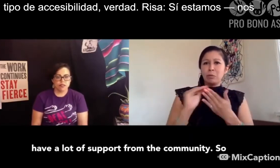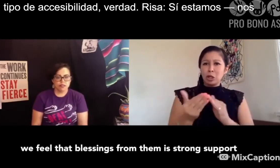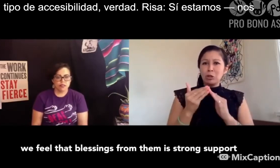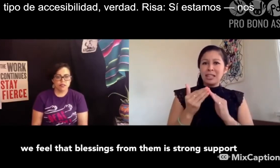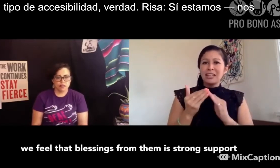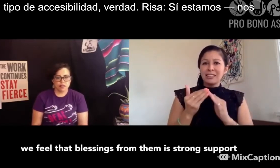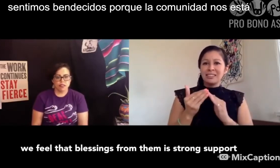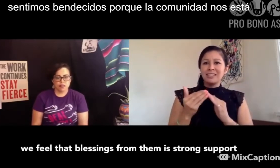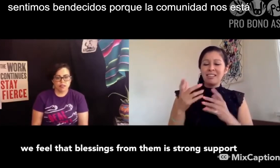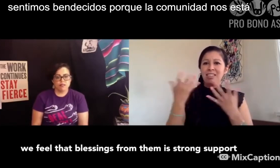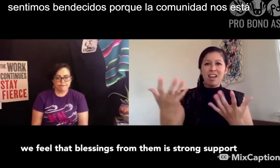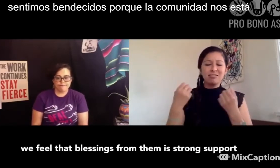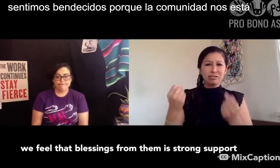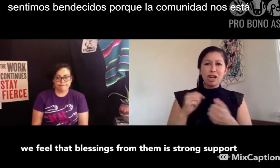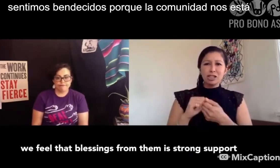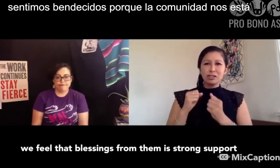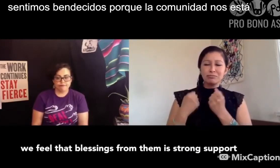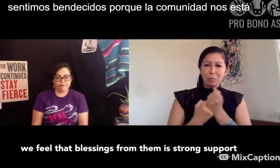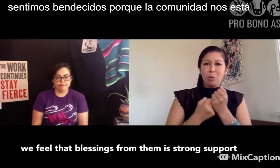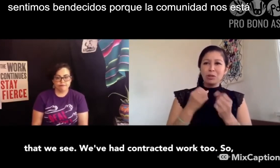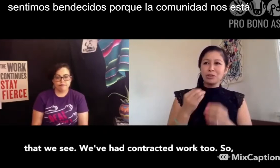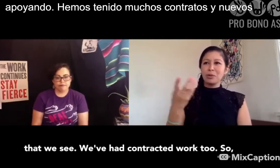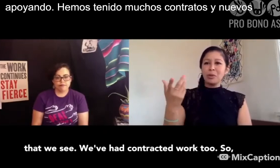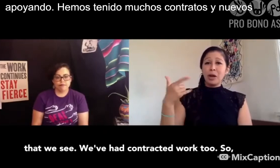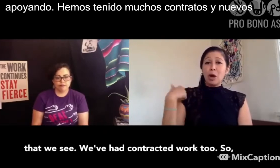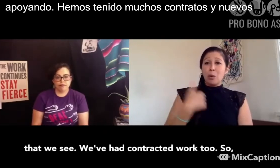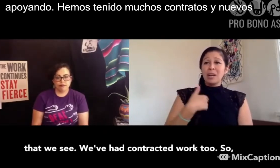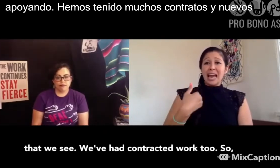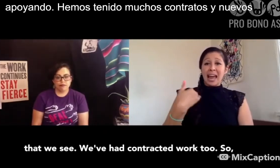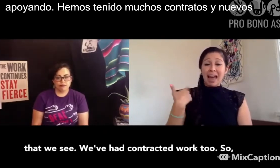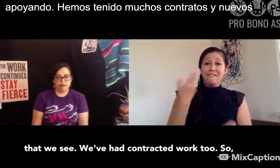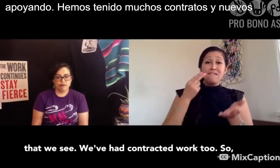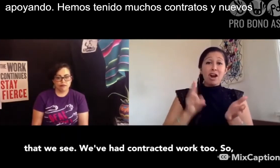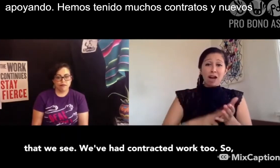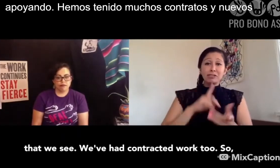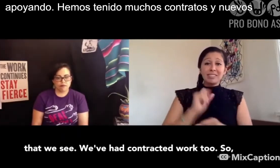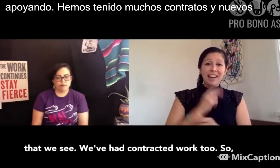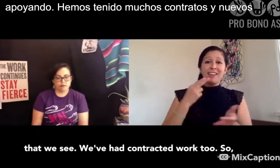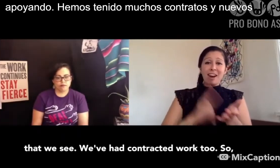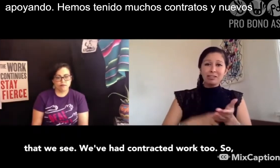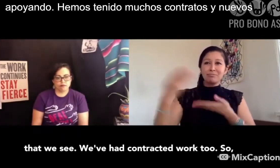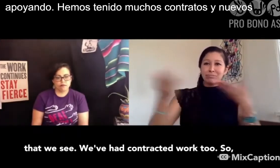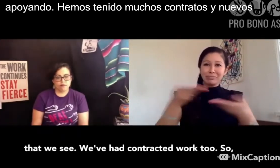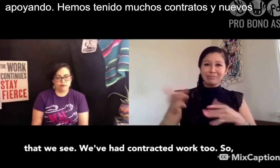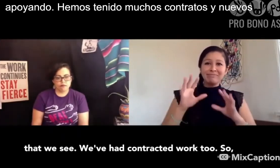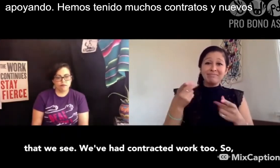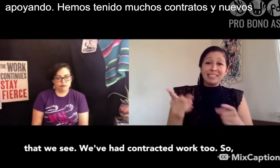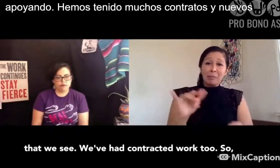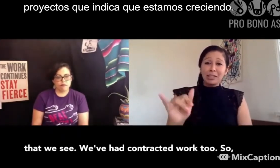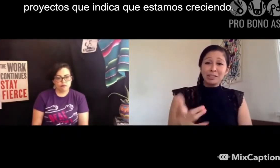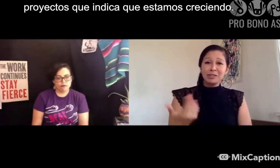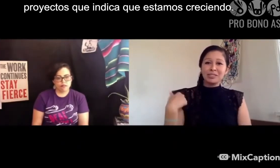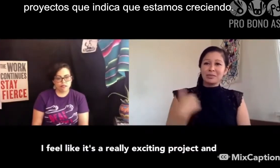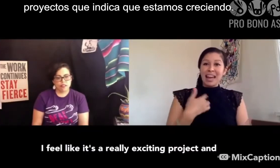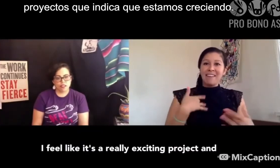Sí, nos sentimos bendecidos porque la comunidad nos está apoyando. Hemos tenido muchos contratos y